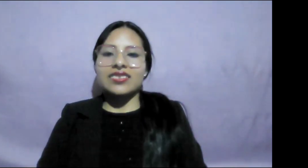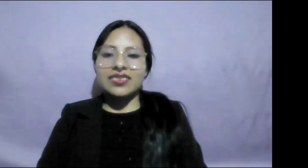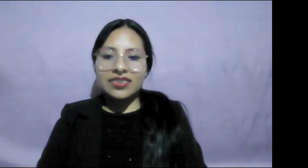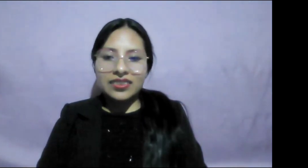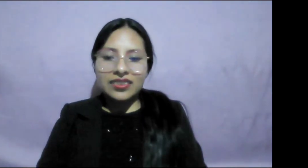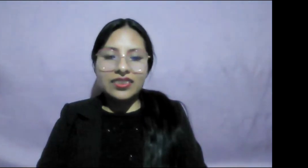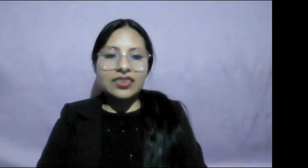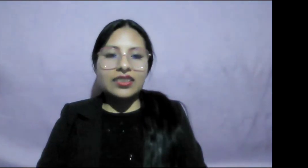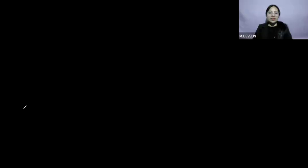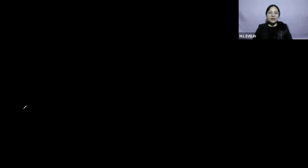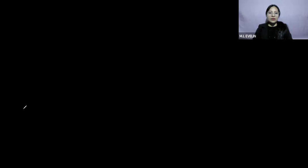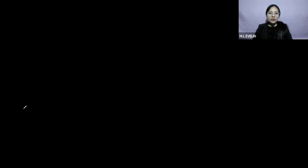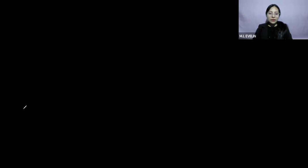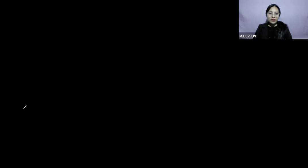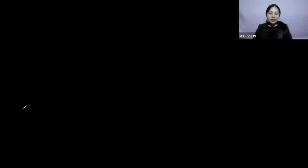bien